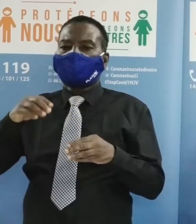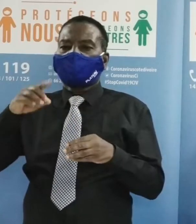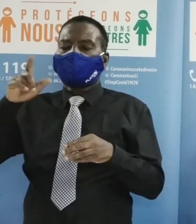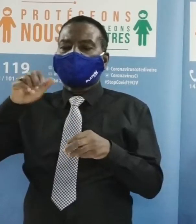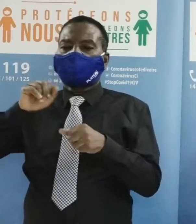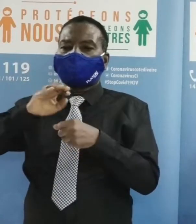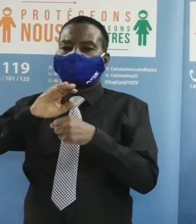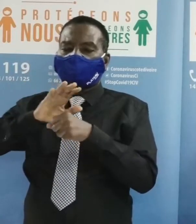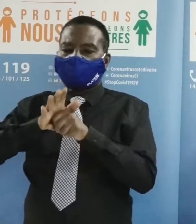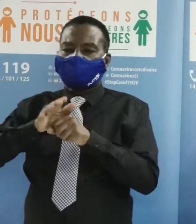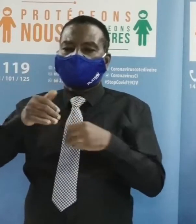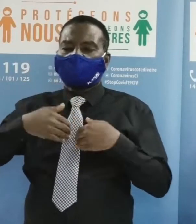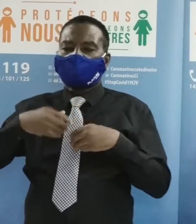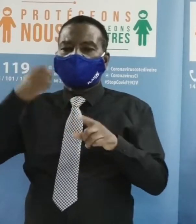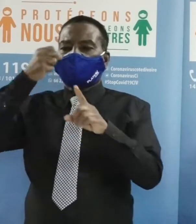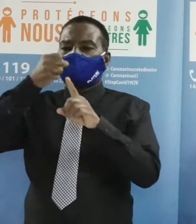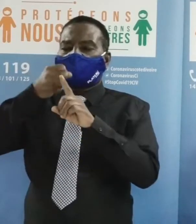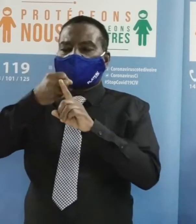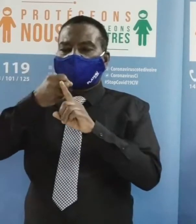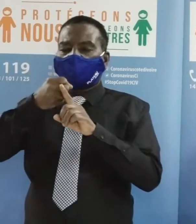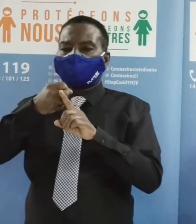19ème étape